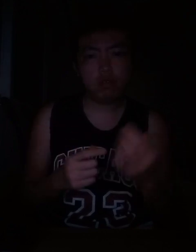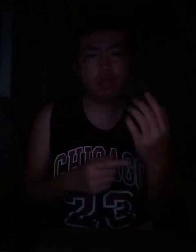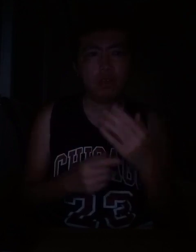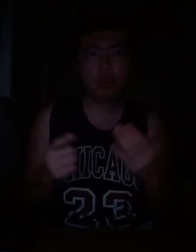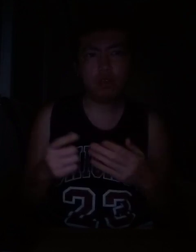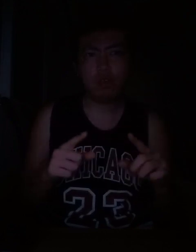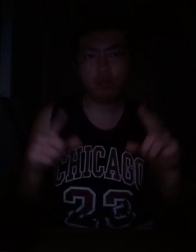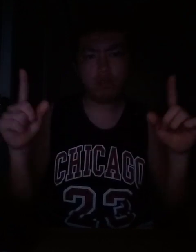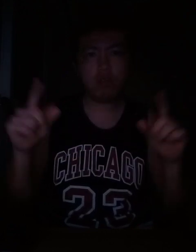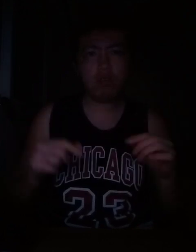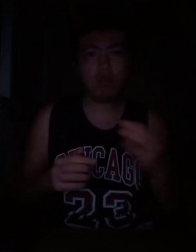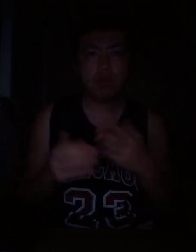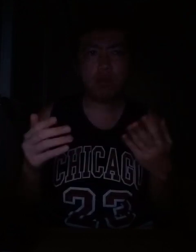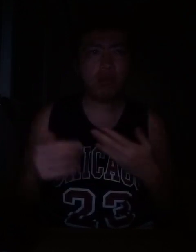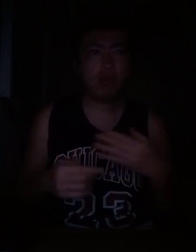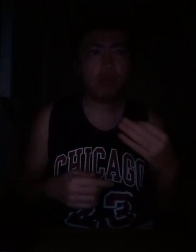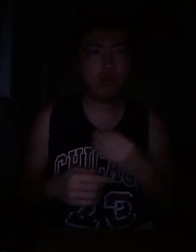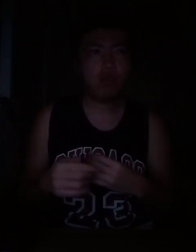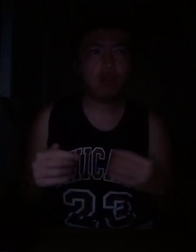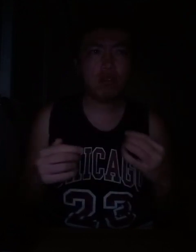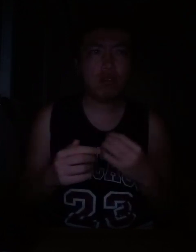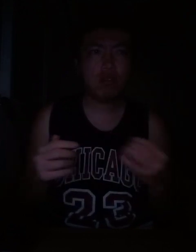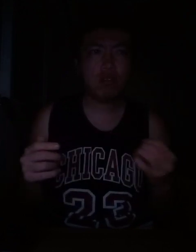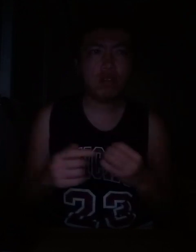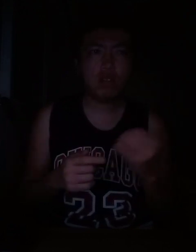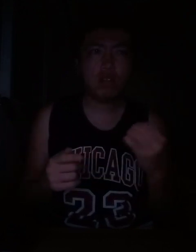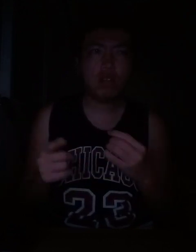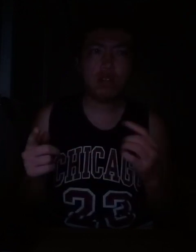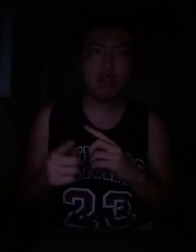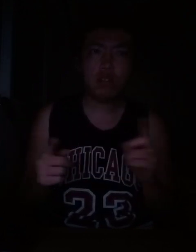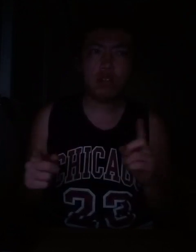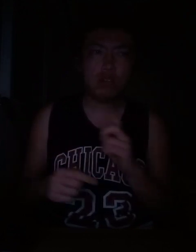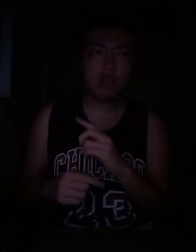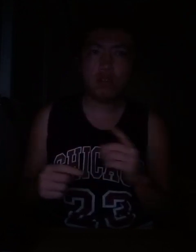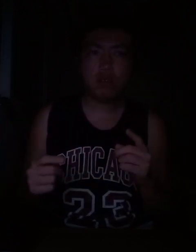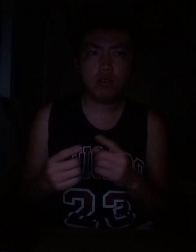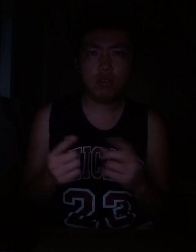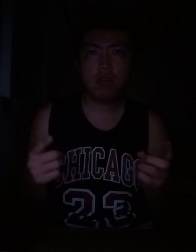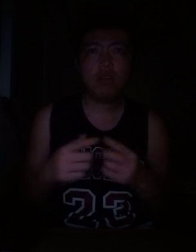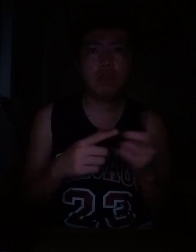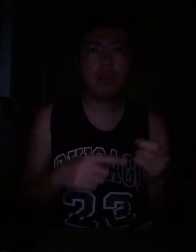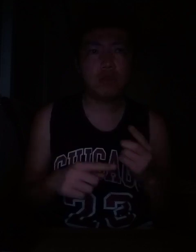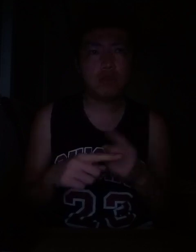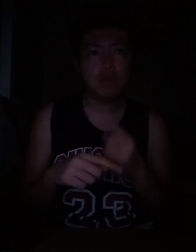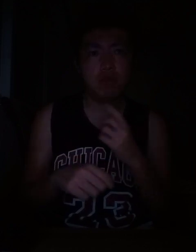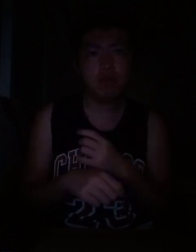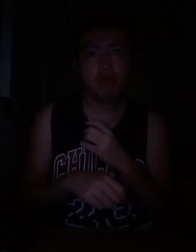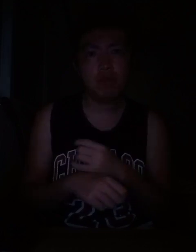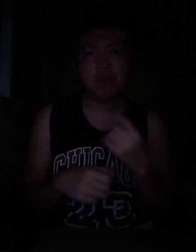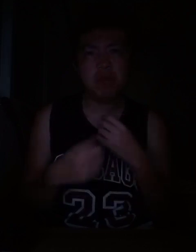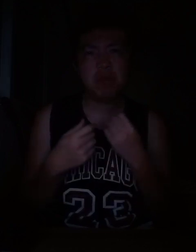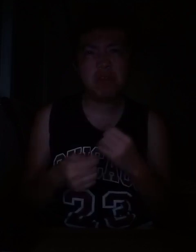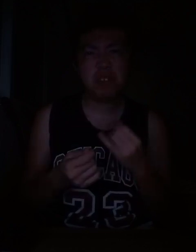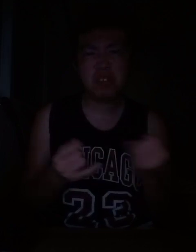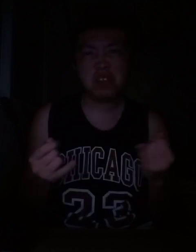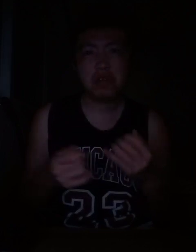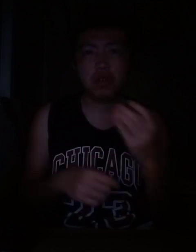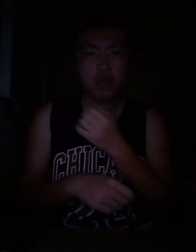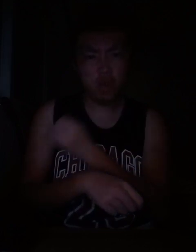커지고 있습니다. 그런데 우리는 현실을 얼마나 제대로 알고 있을까요? 그동안은 교실에 흉기던 학생이 있어도 교사가 내보낼